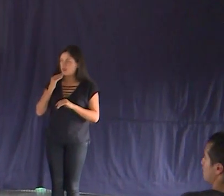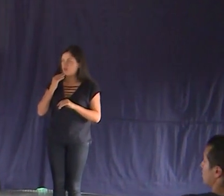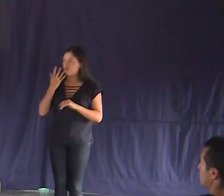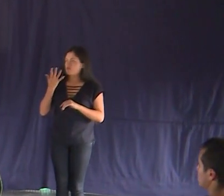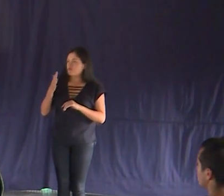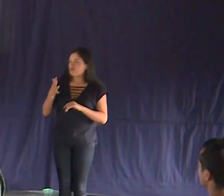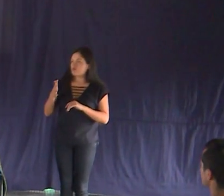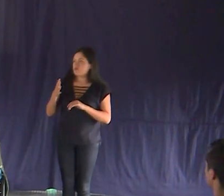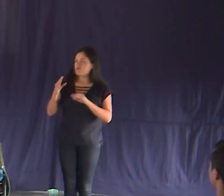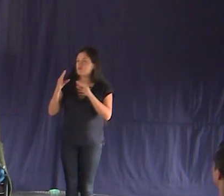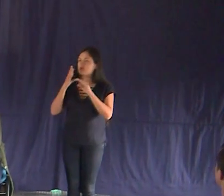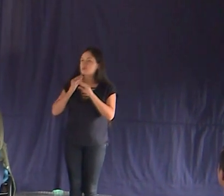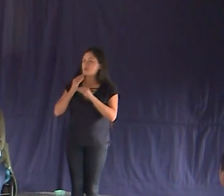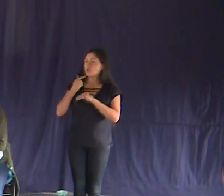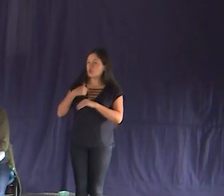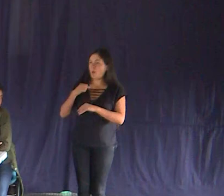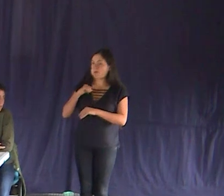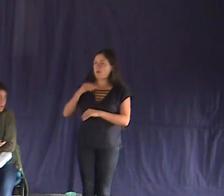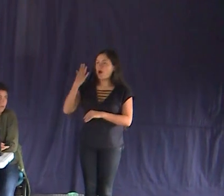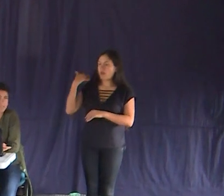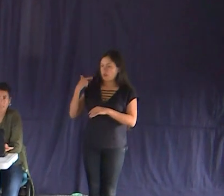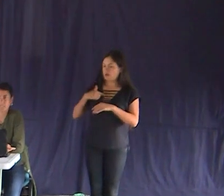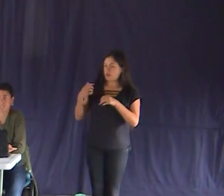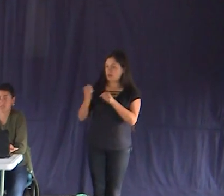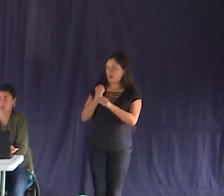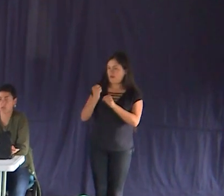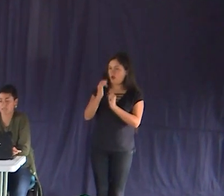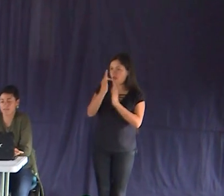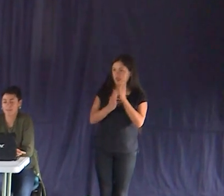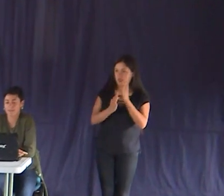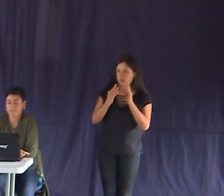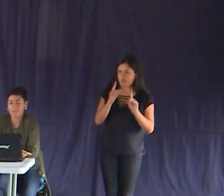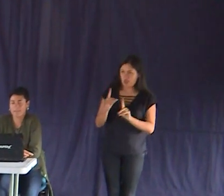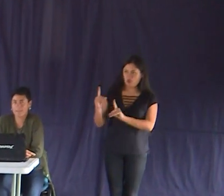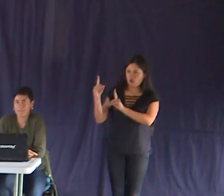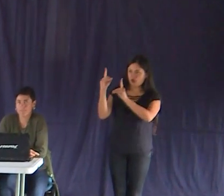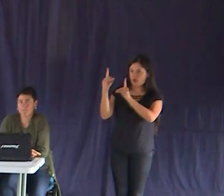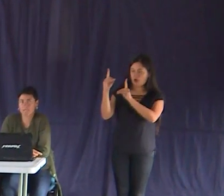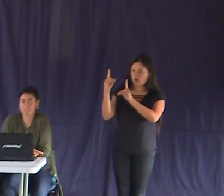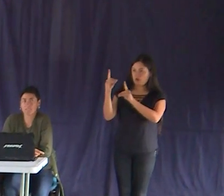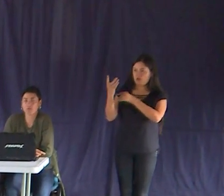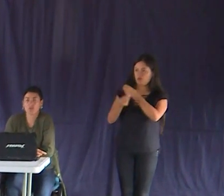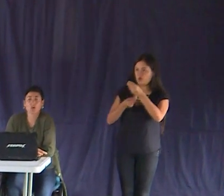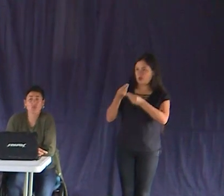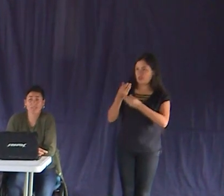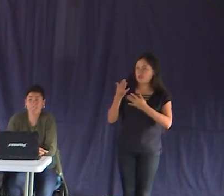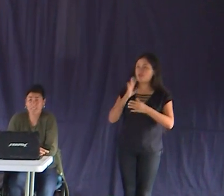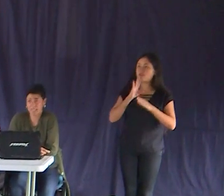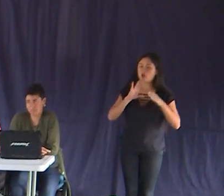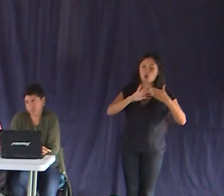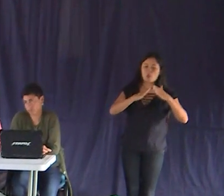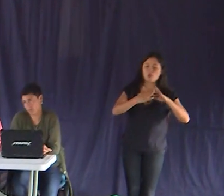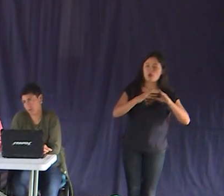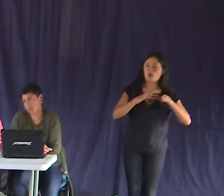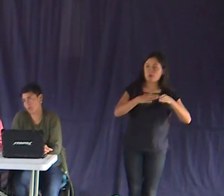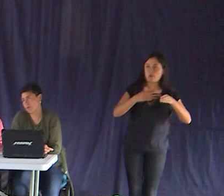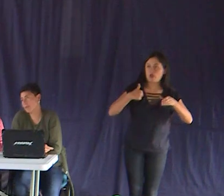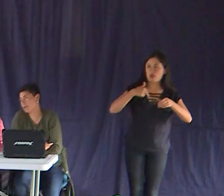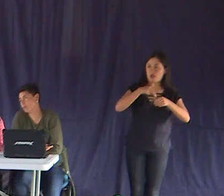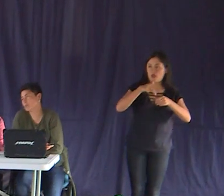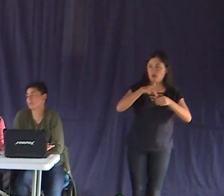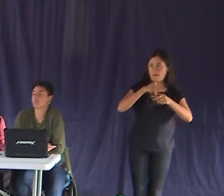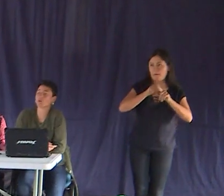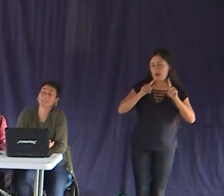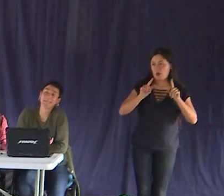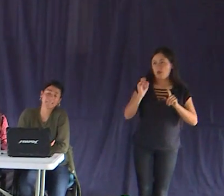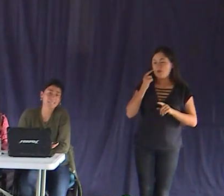es una experiencia que yo tuve haciendo mi trabajo de tesis doctoral, que hice con una comunidad indígena. Pero